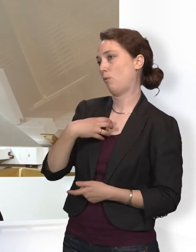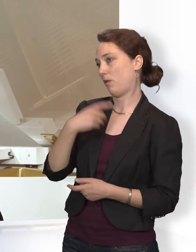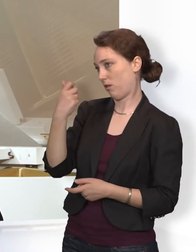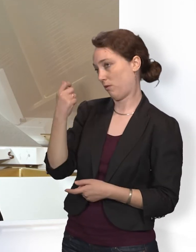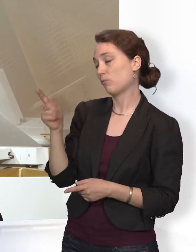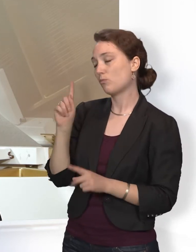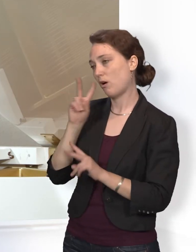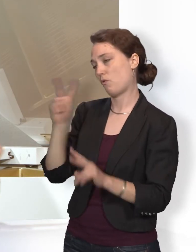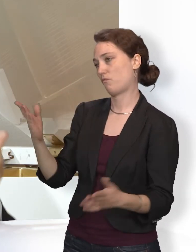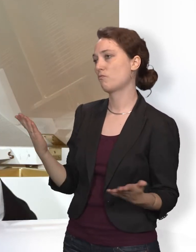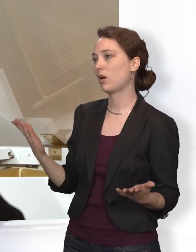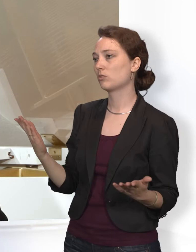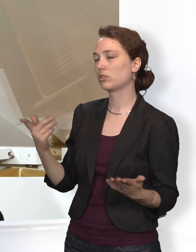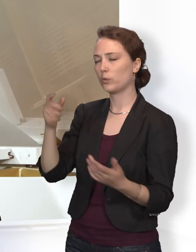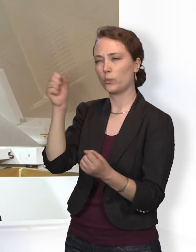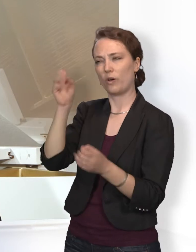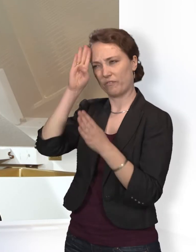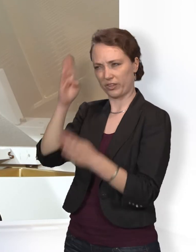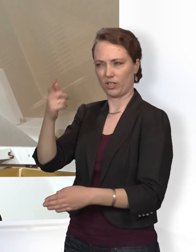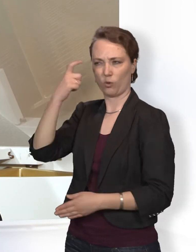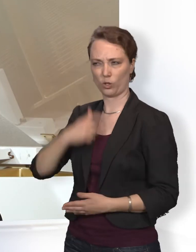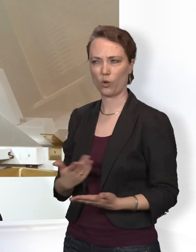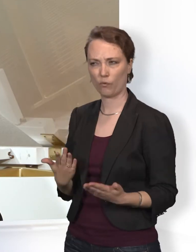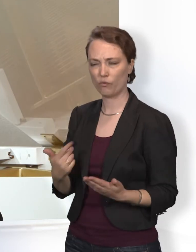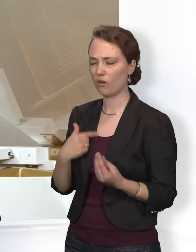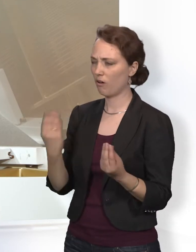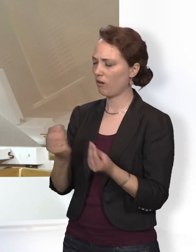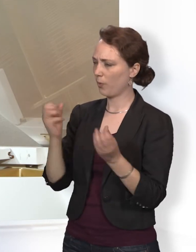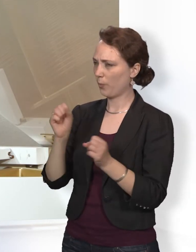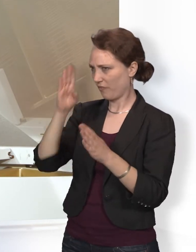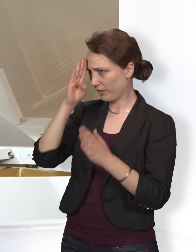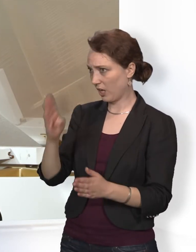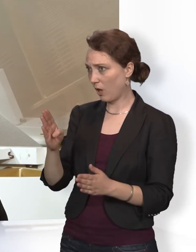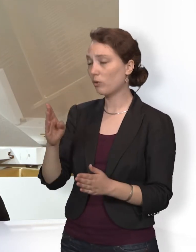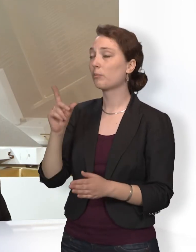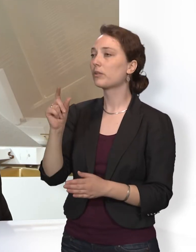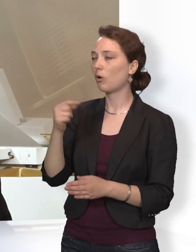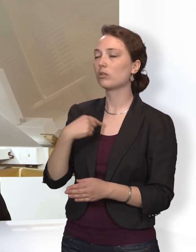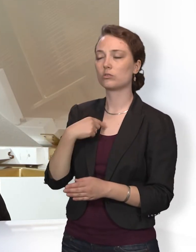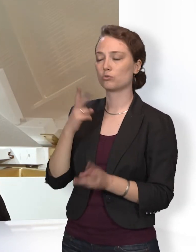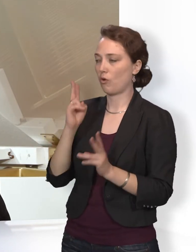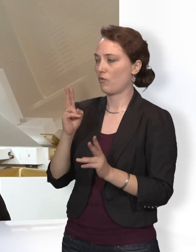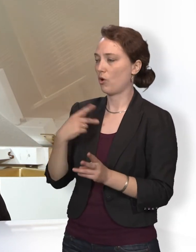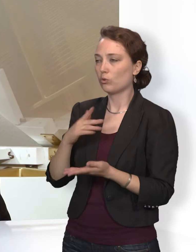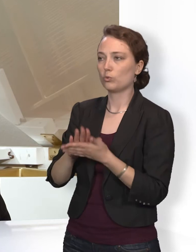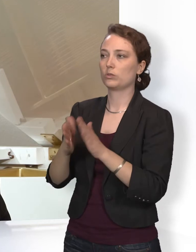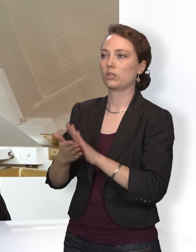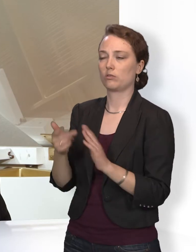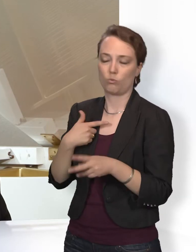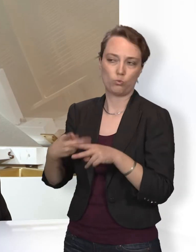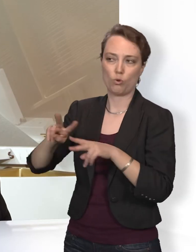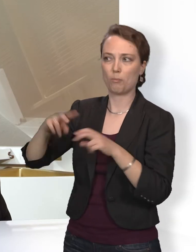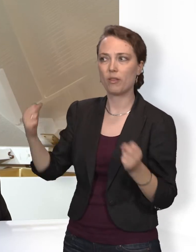gemacht. So viel Vertrauen, was wir empfanden, haben wir natürlich jetzt sofort umgesetzt, indem wir doppelt